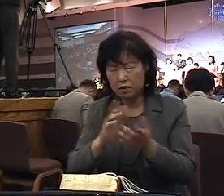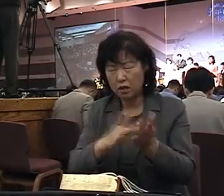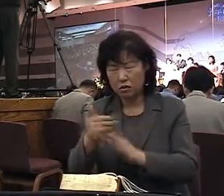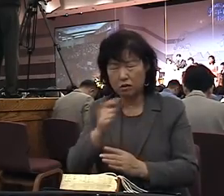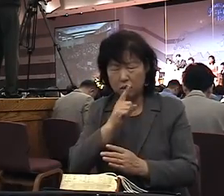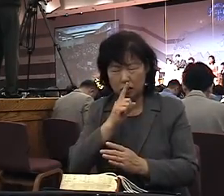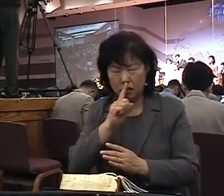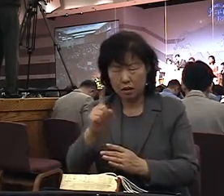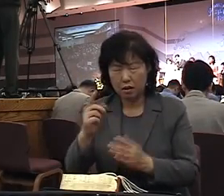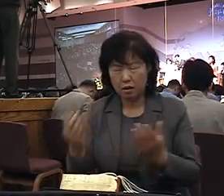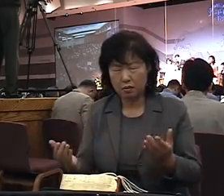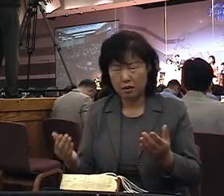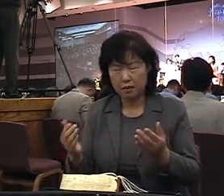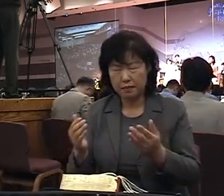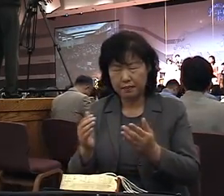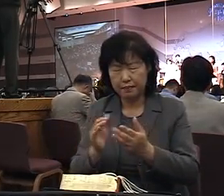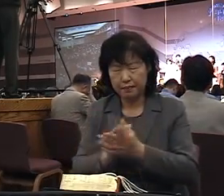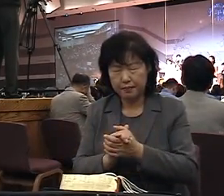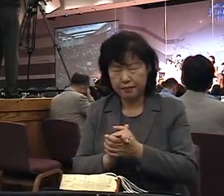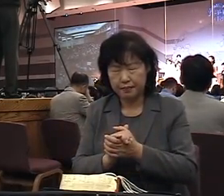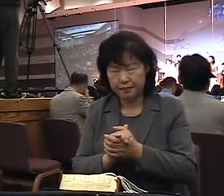기도하옵나이다. 아멘.